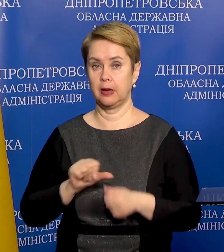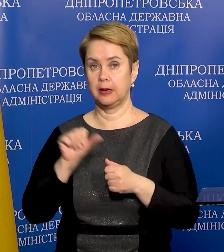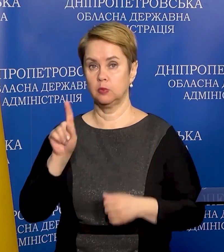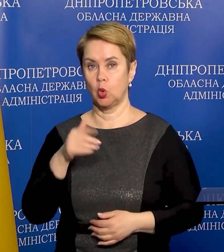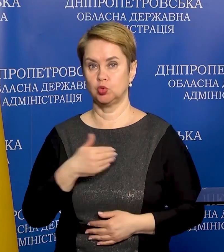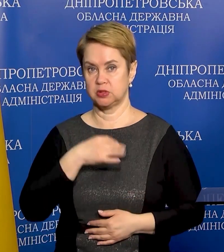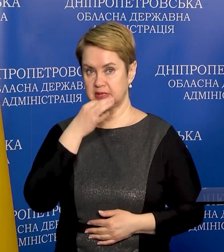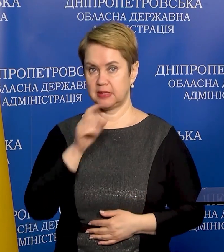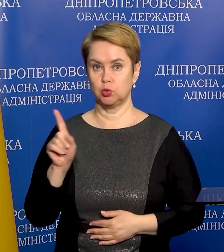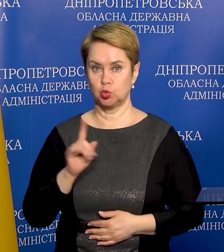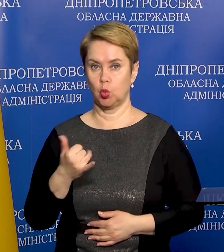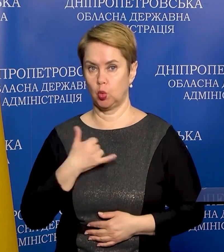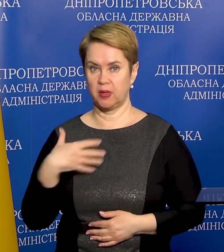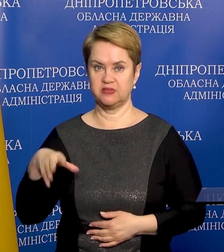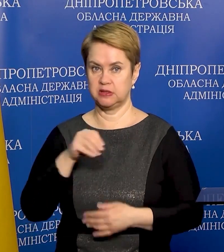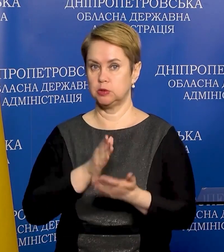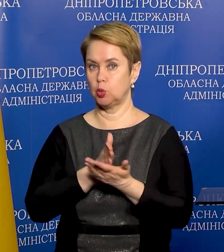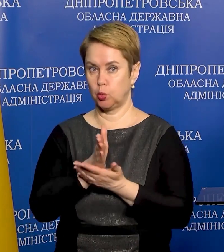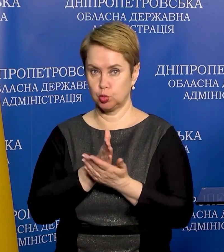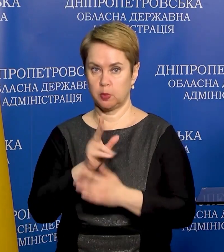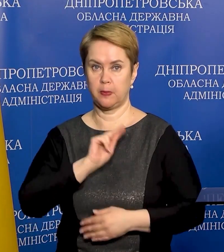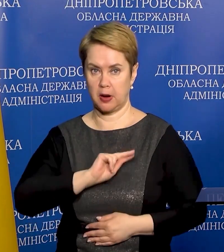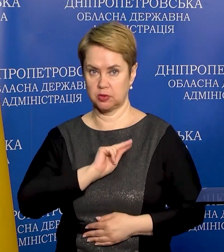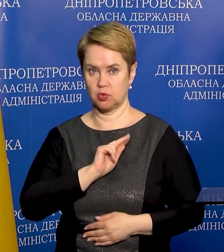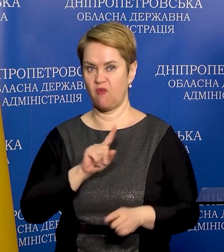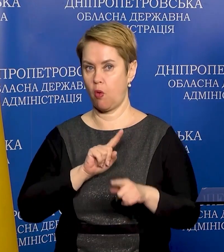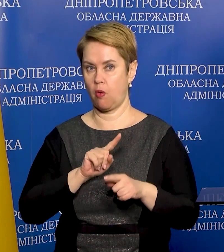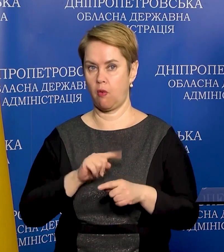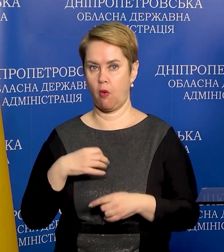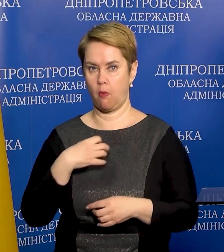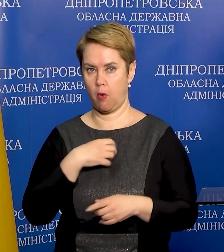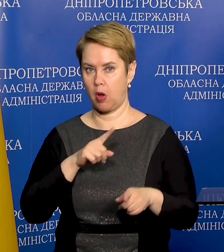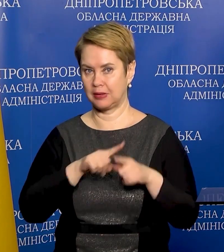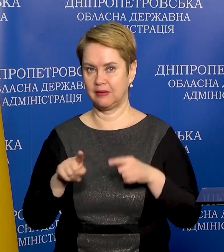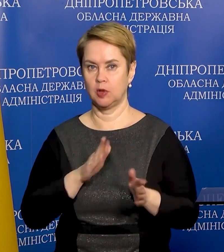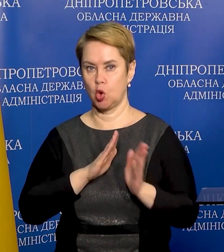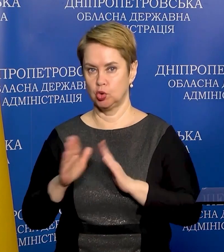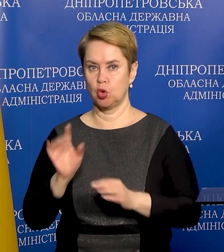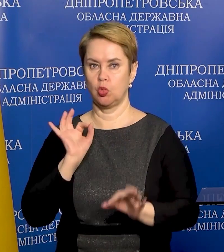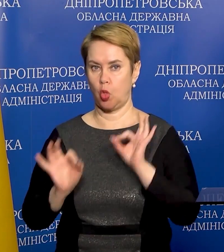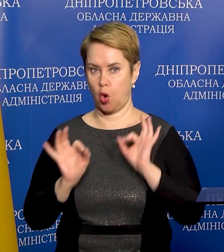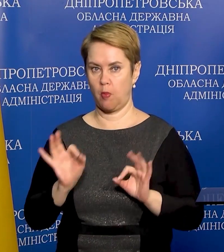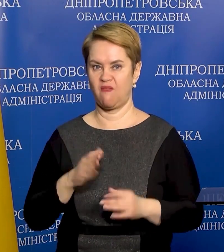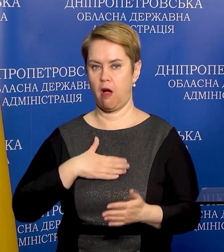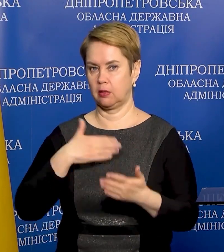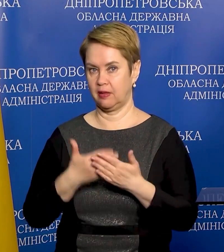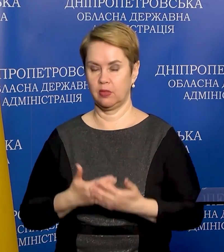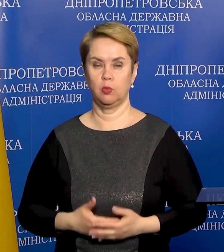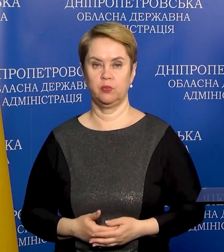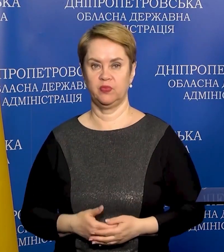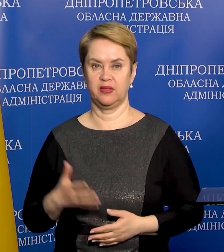Крім того, хочу сказати, що у нас всі служби працюють в оперативному режимі, в нормальному, в